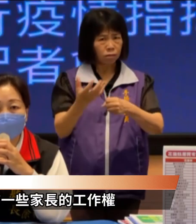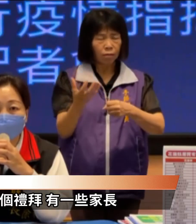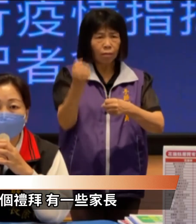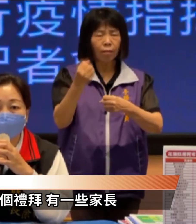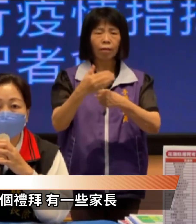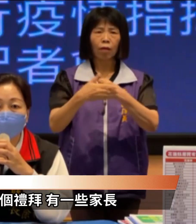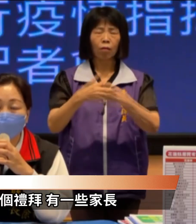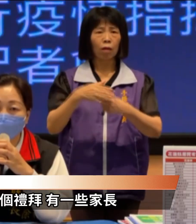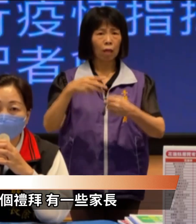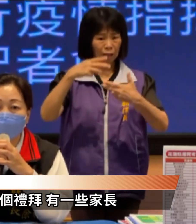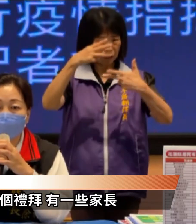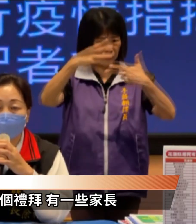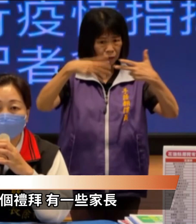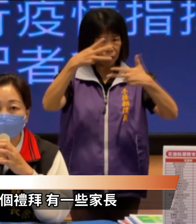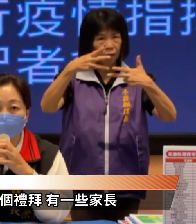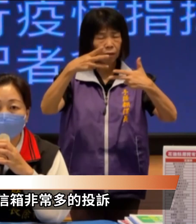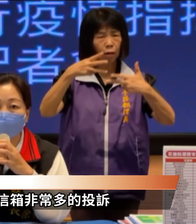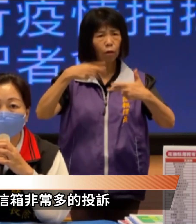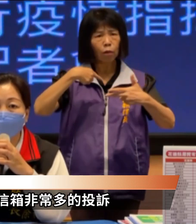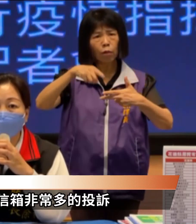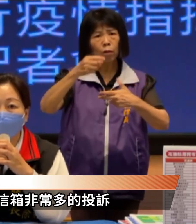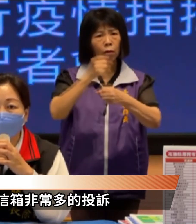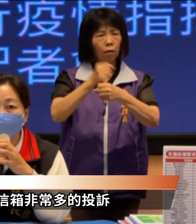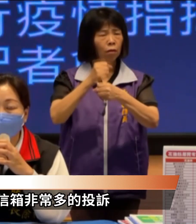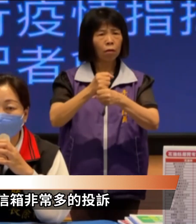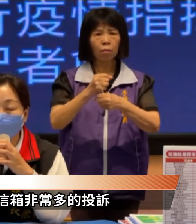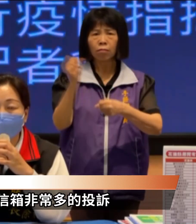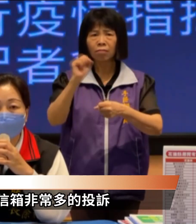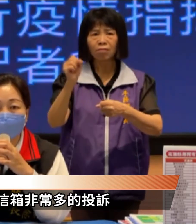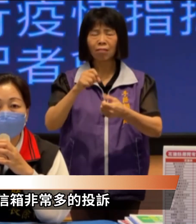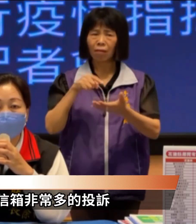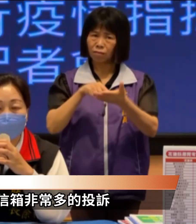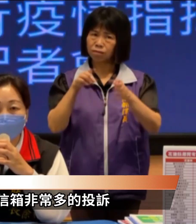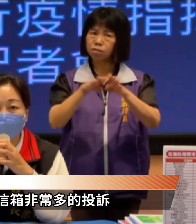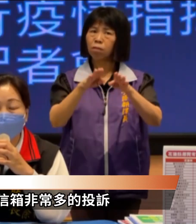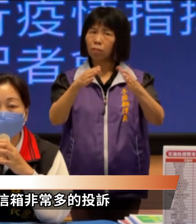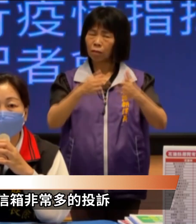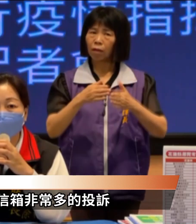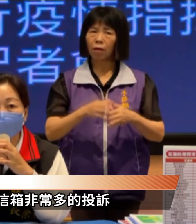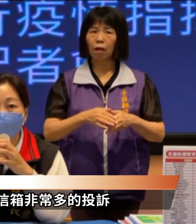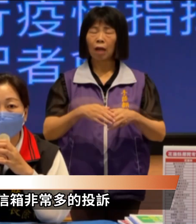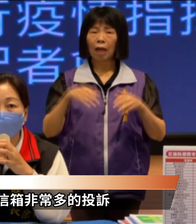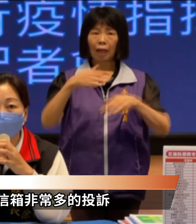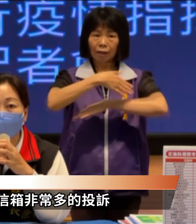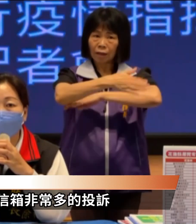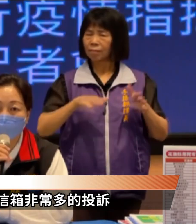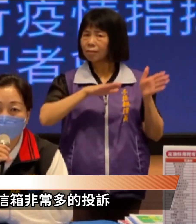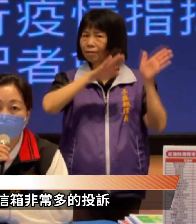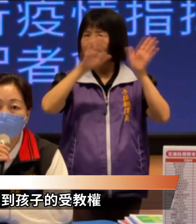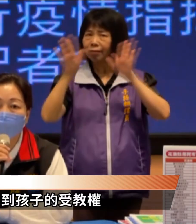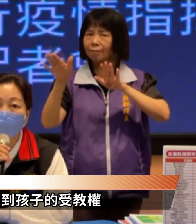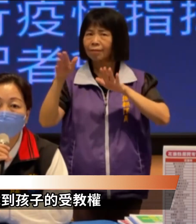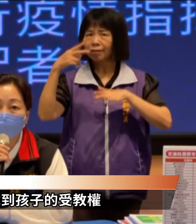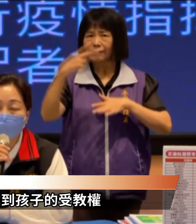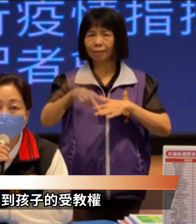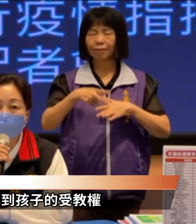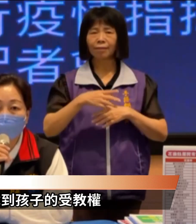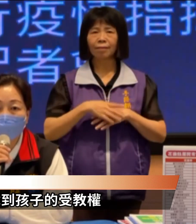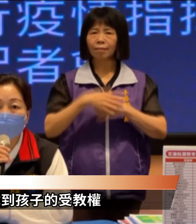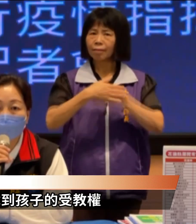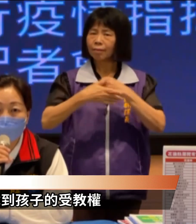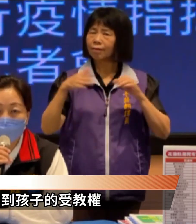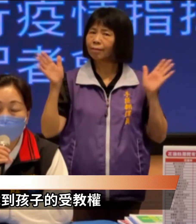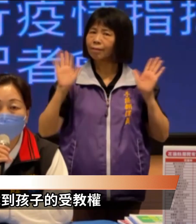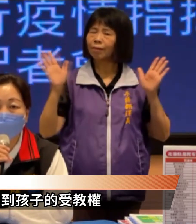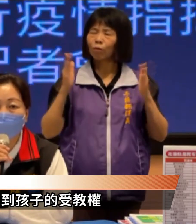因为已经3个礼拜，有一些家长。其实，县长的信箱也非常非常多的投诉，以及保障